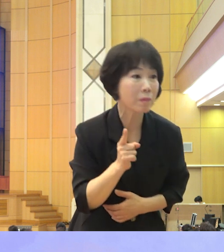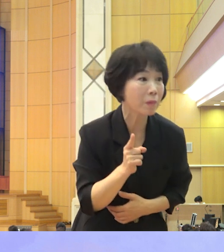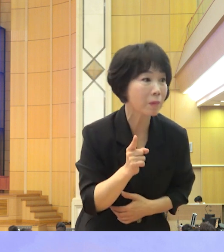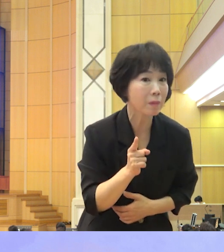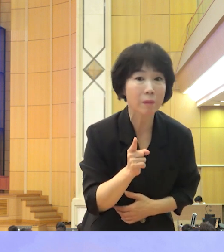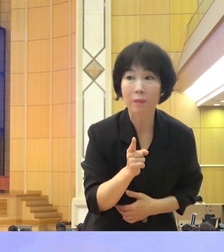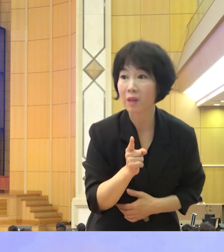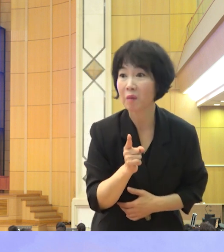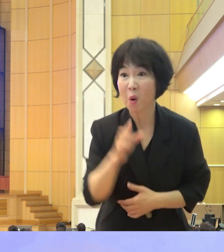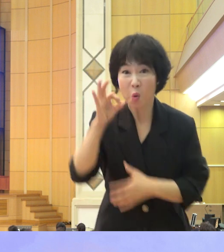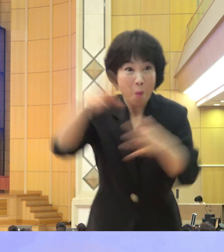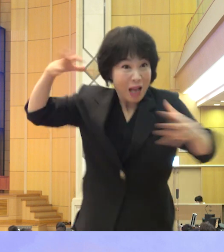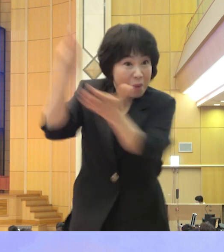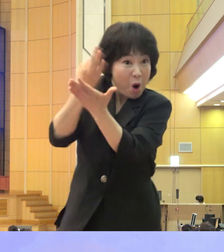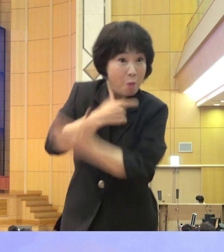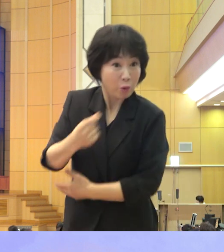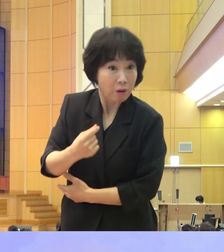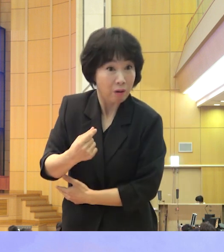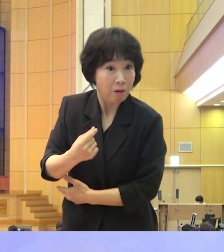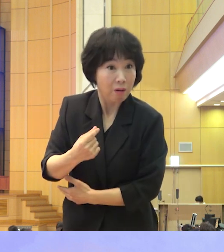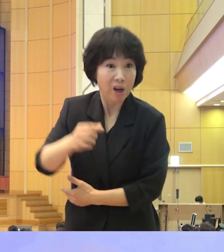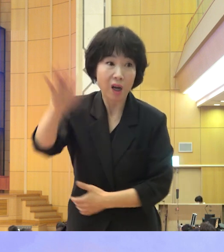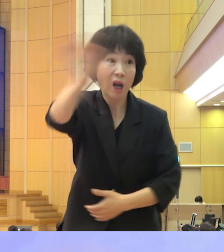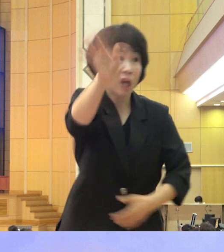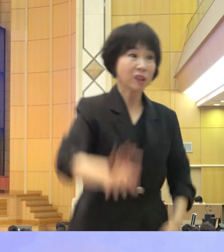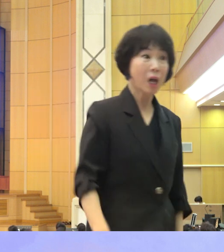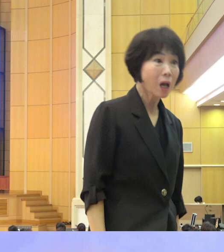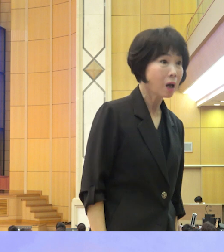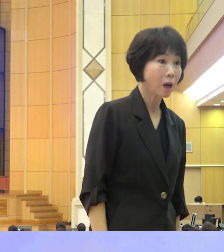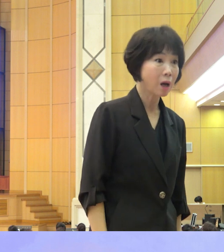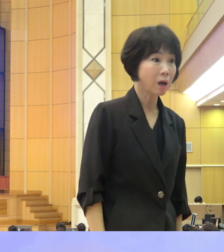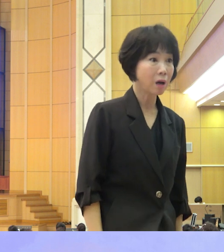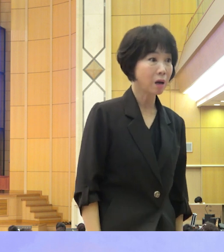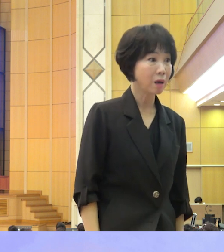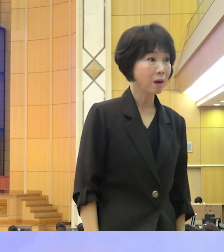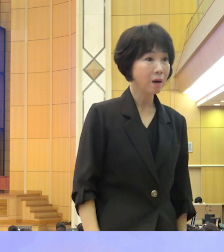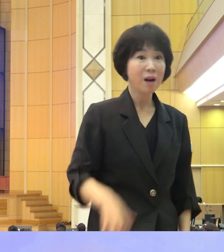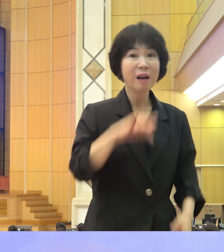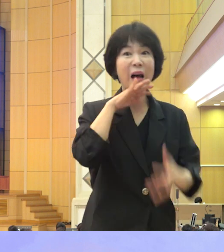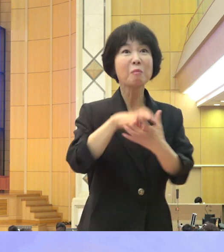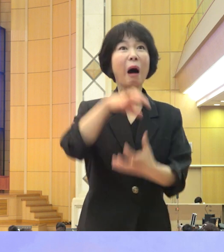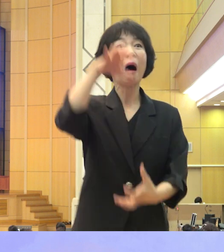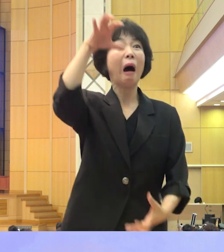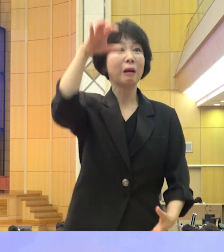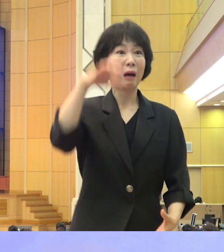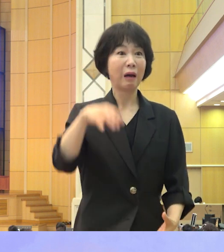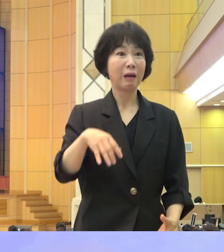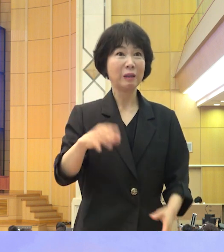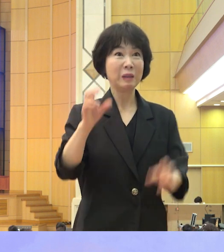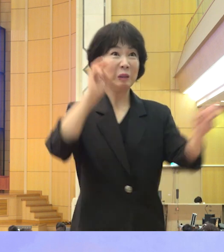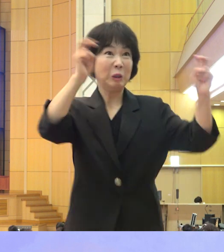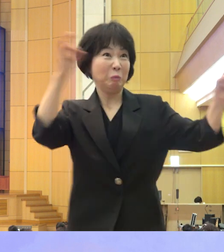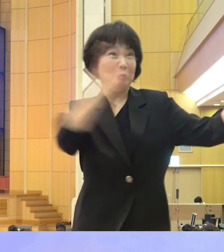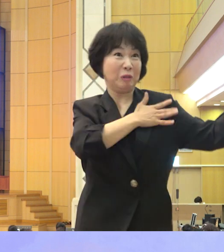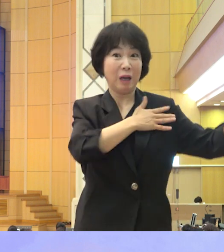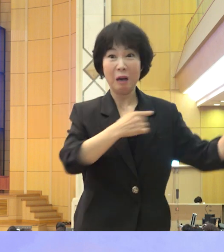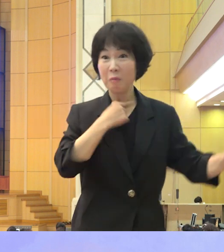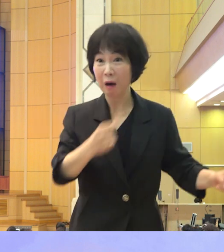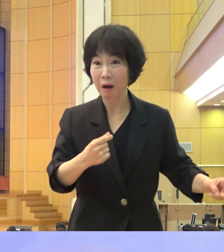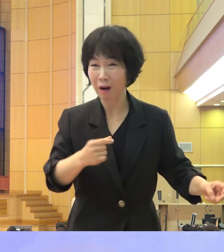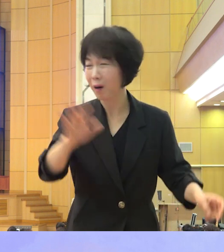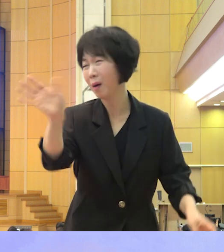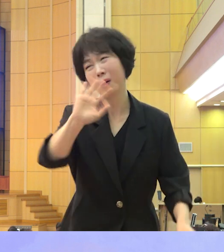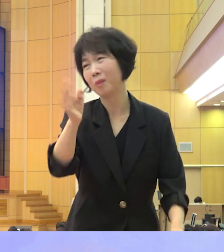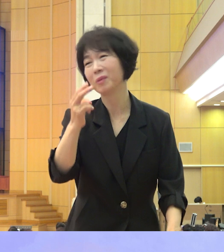하는 사업이라든가 내가 지금 살고 있는 삶의 문제라든가 이런 것들을 해결받기 위해서 기도